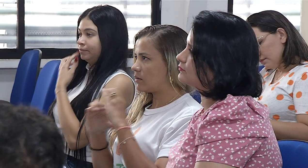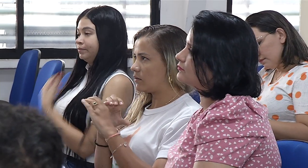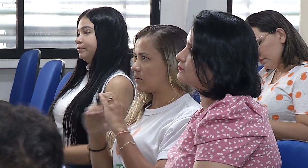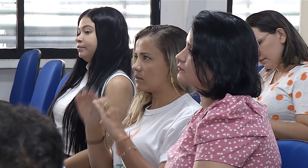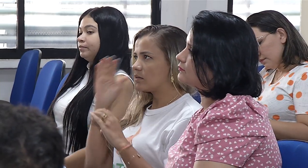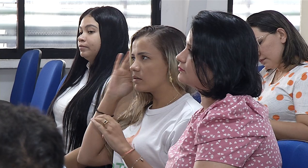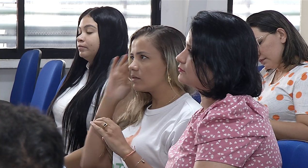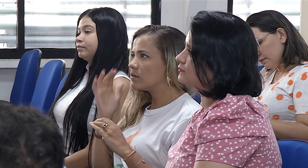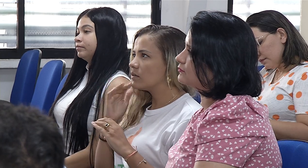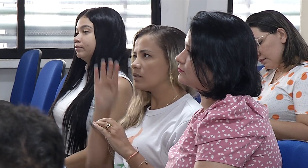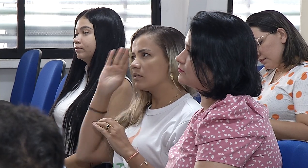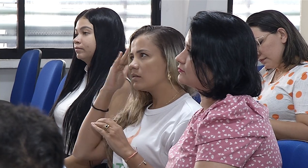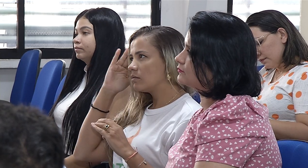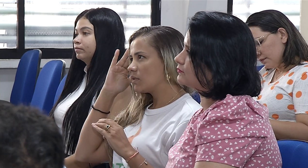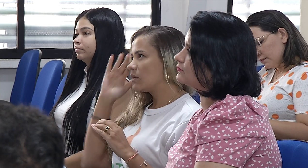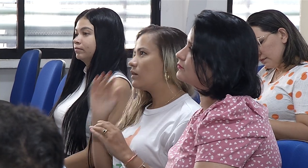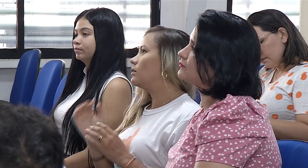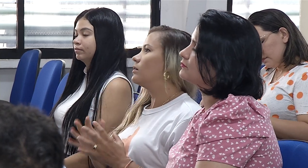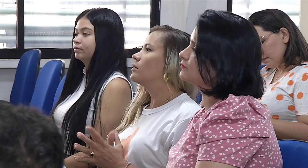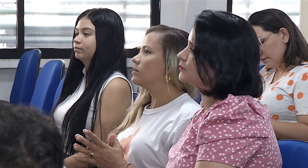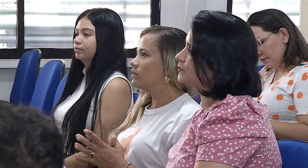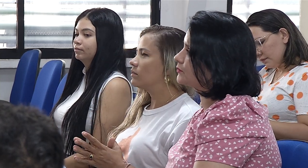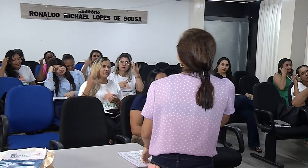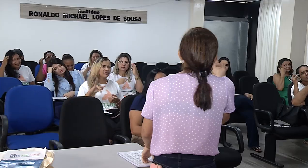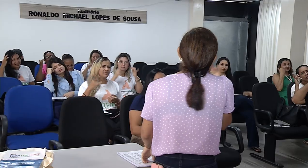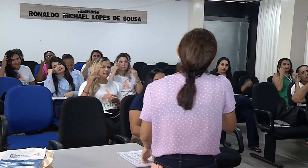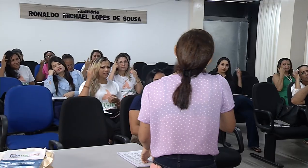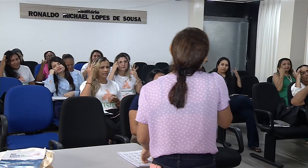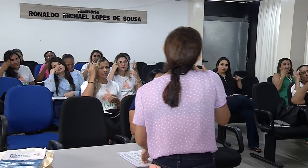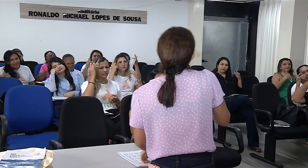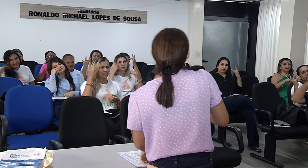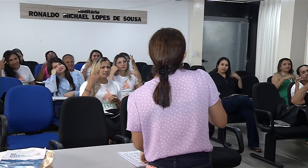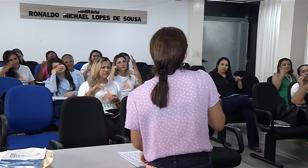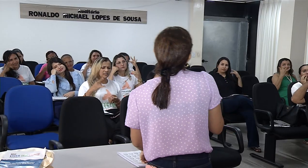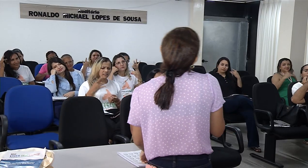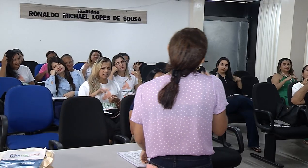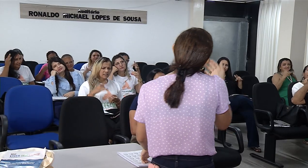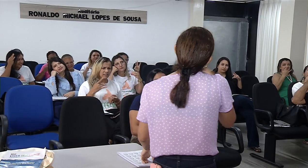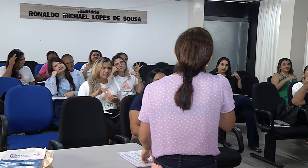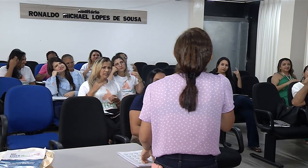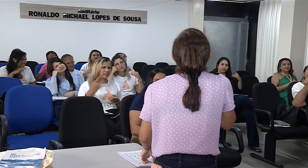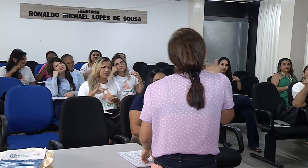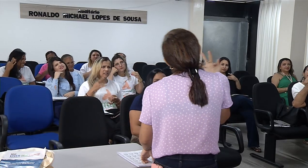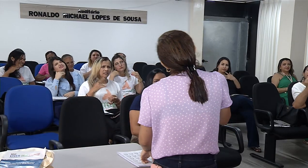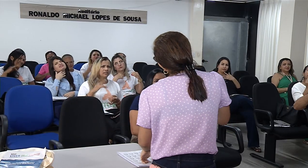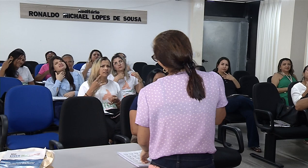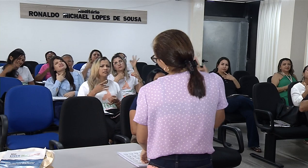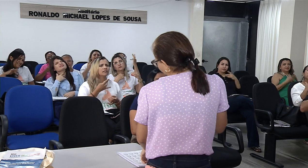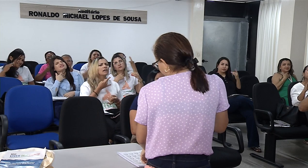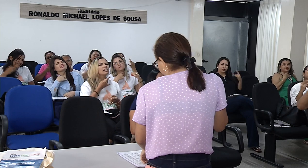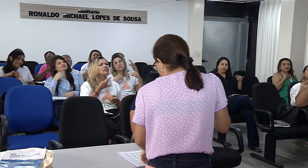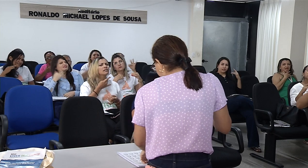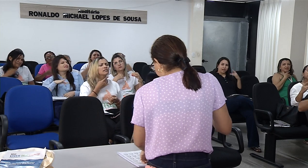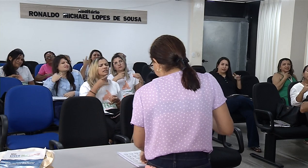Imagine que você não ouve, não fala, tem algum problema de saúde e precisa ir a um hospital